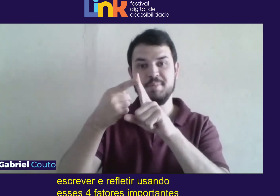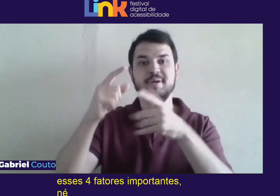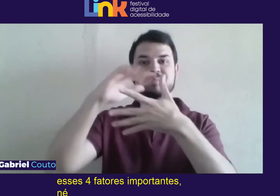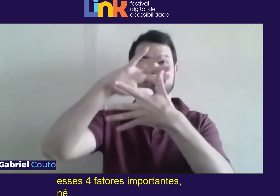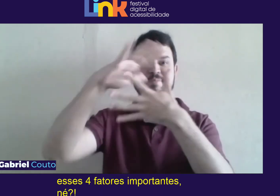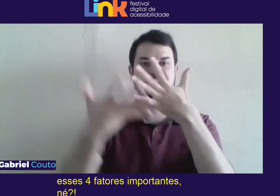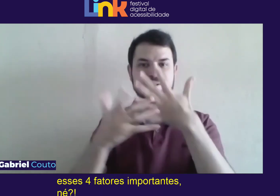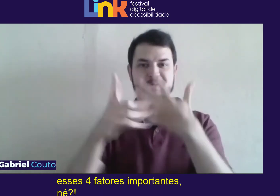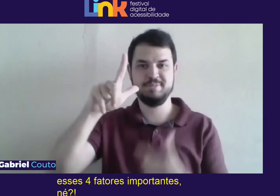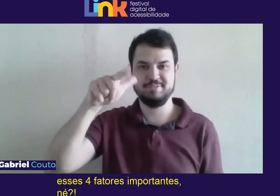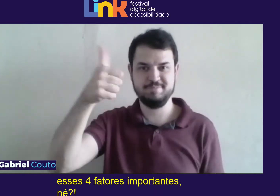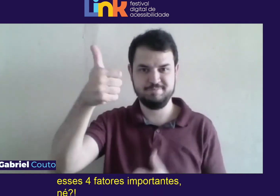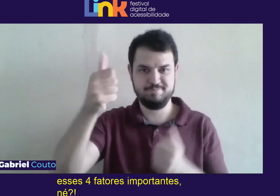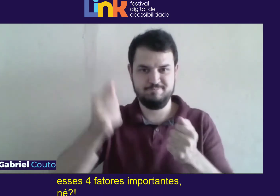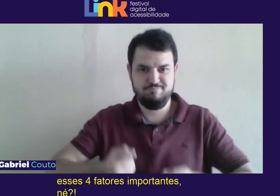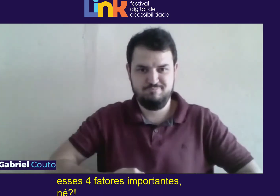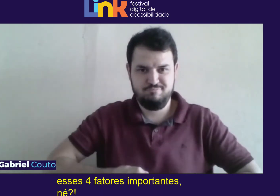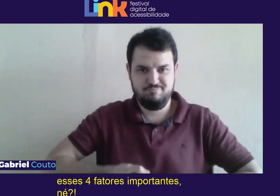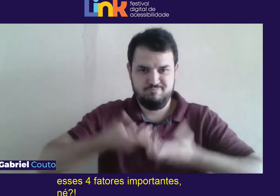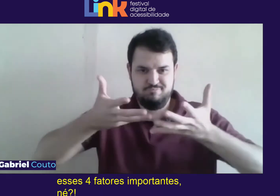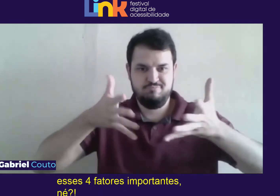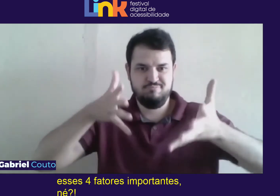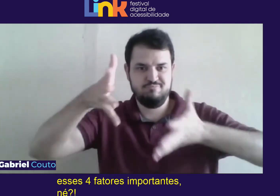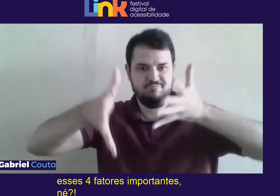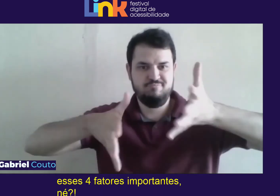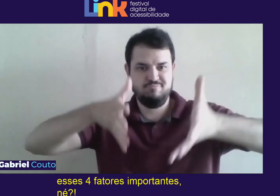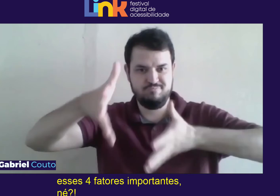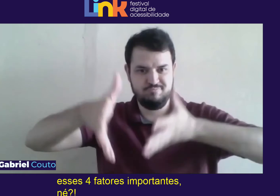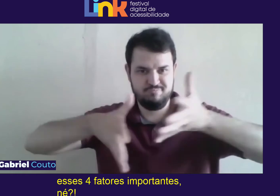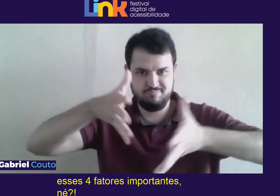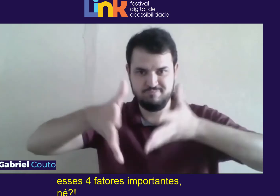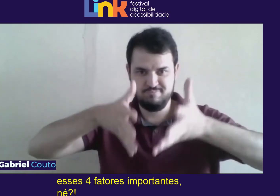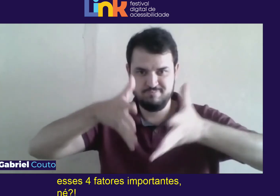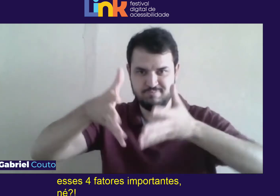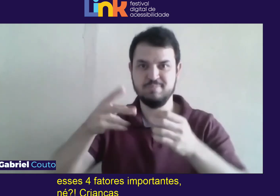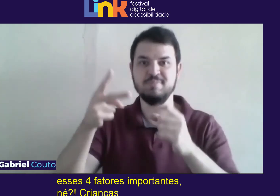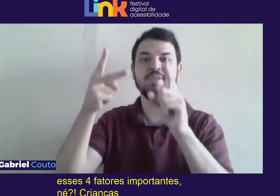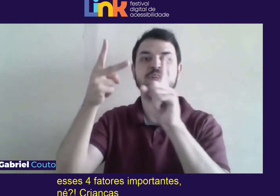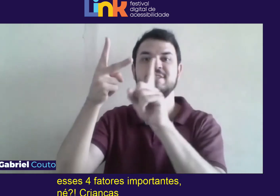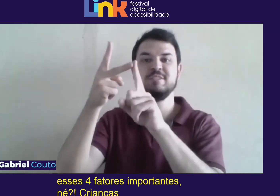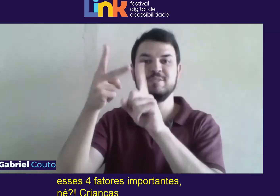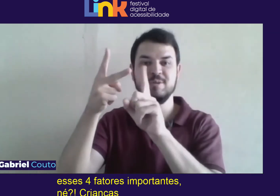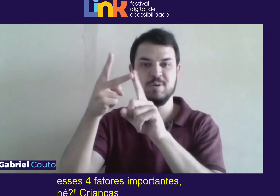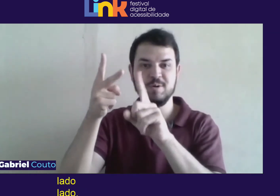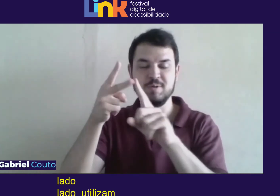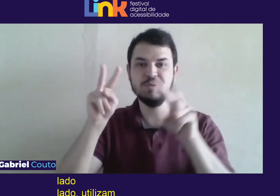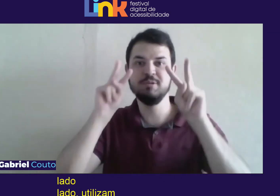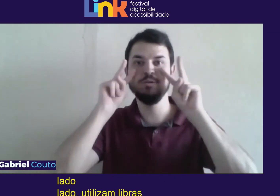por outro lado, elas utilizam a Libras como forma de expressão, sendo a sua L1.